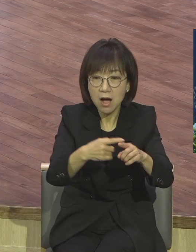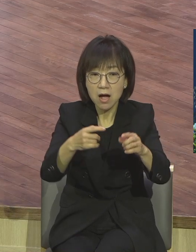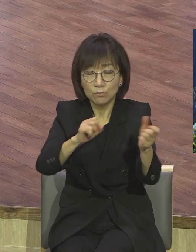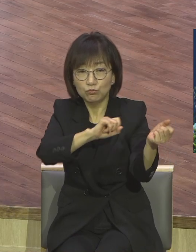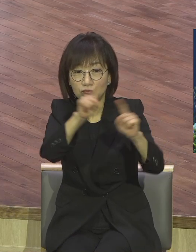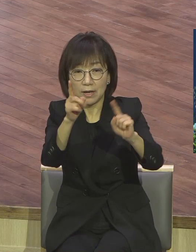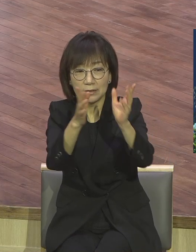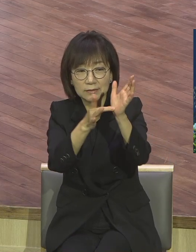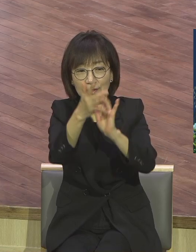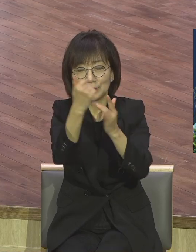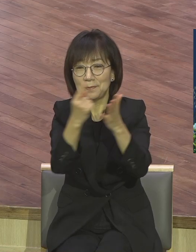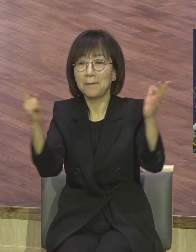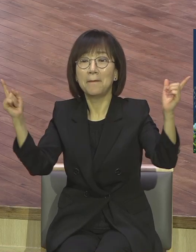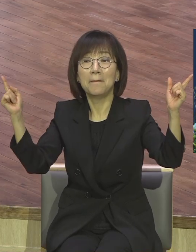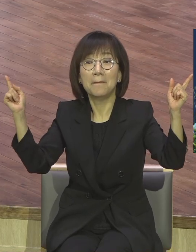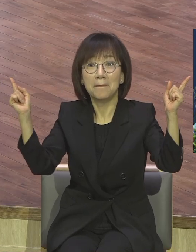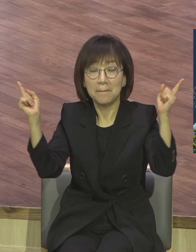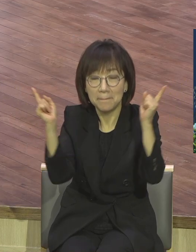만난 직후,